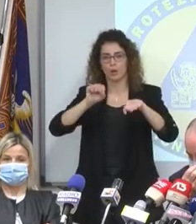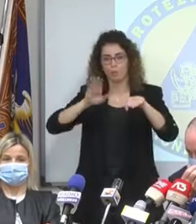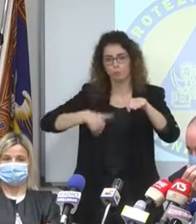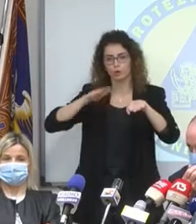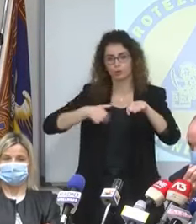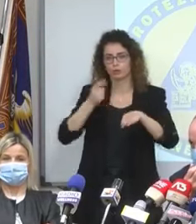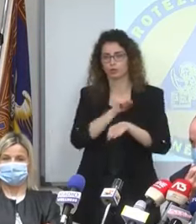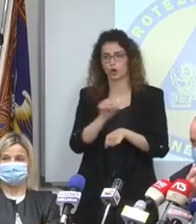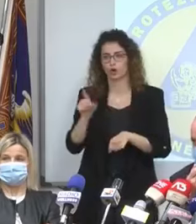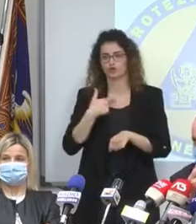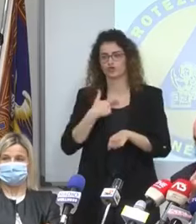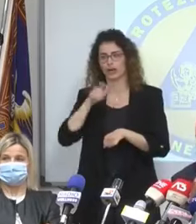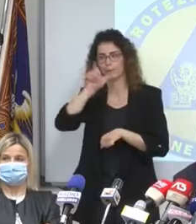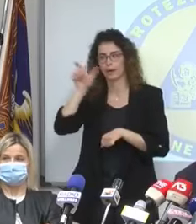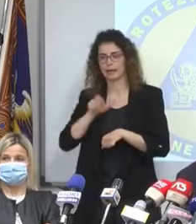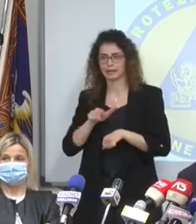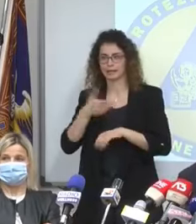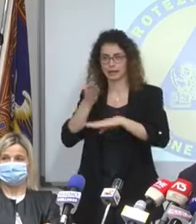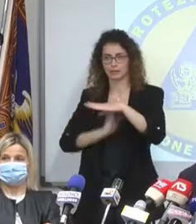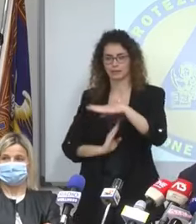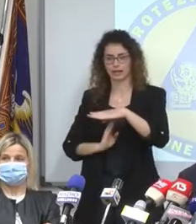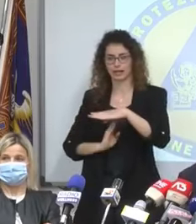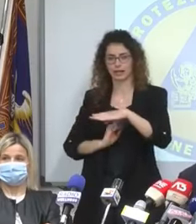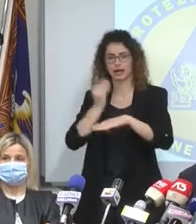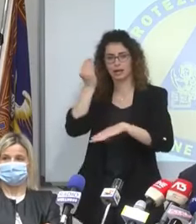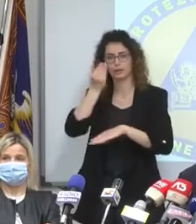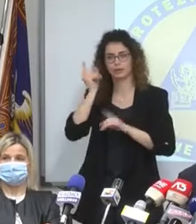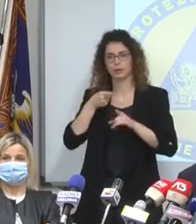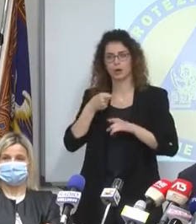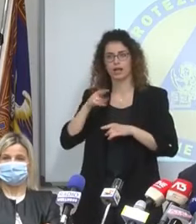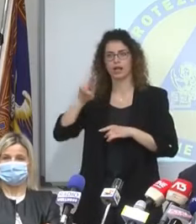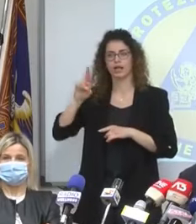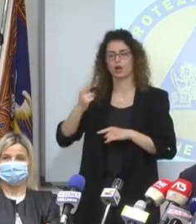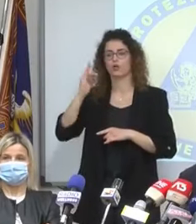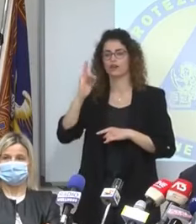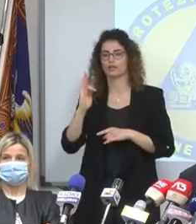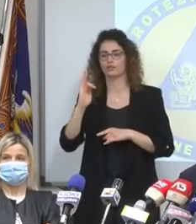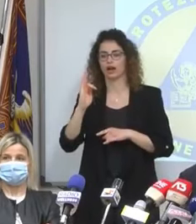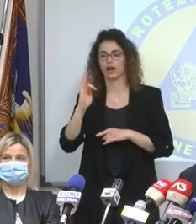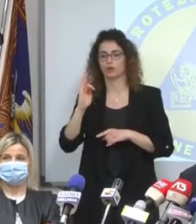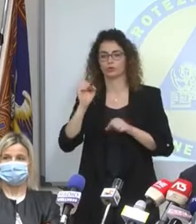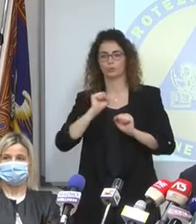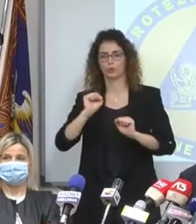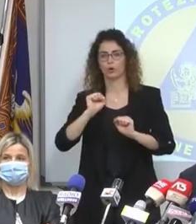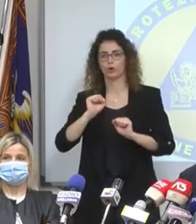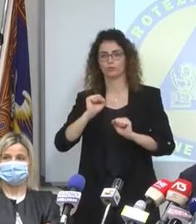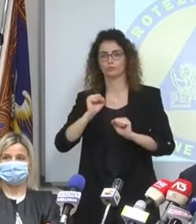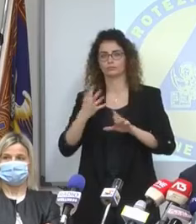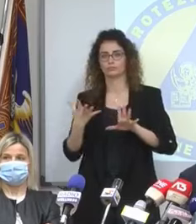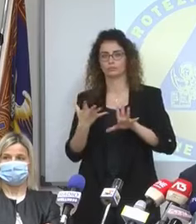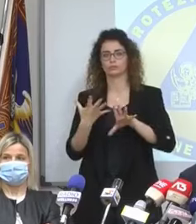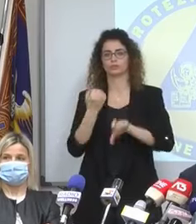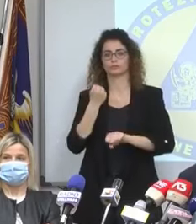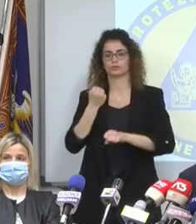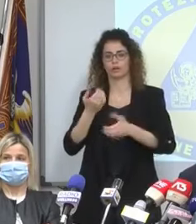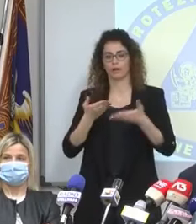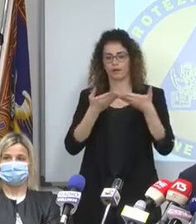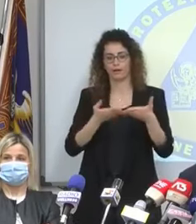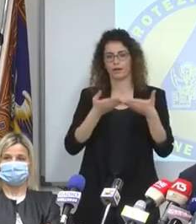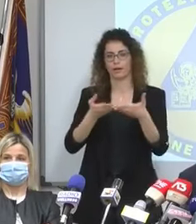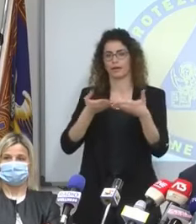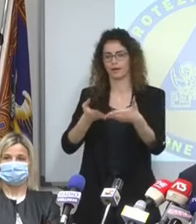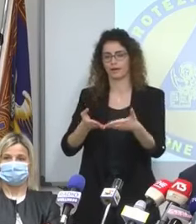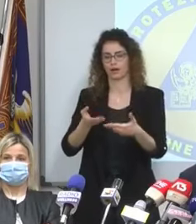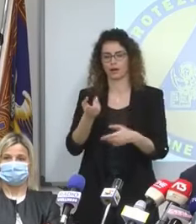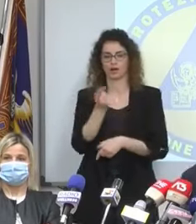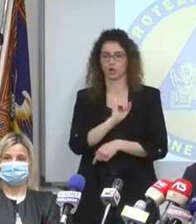di paese che ho l'impressione che pensi che il tema del recovery fund possa essere una grande opportunità di assistenzialista. Non esiste.